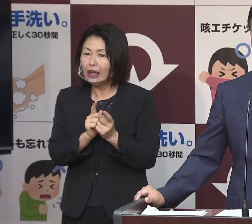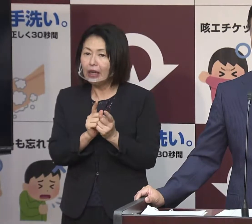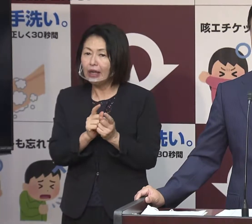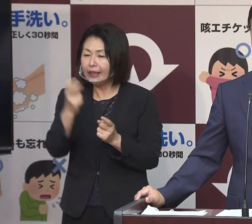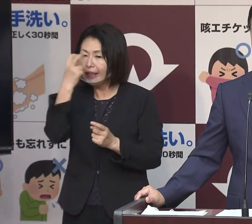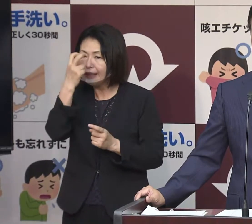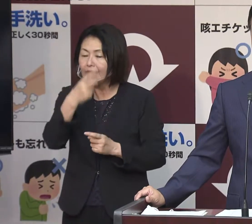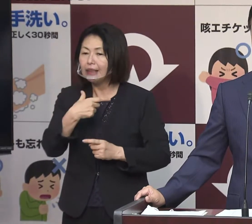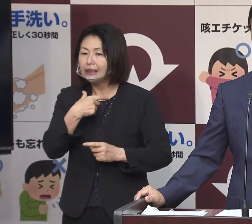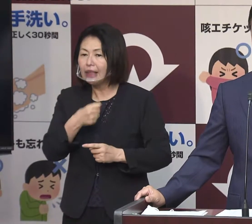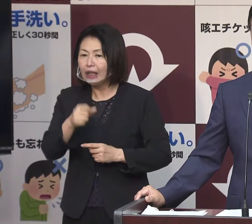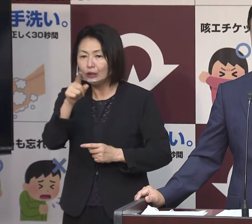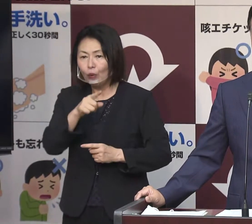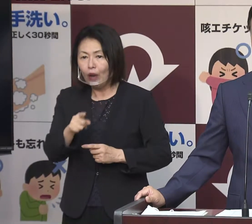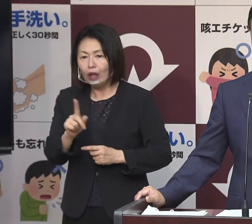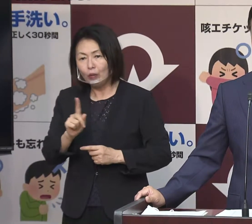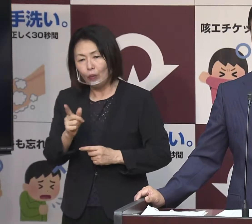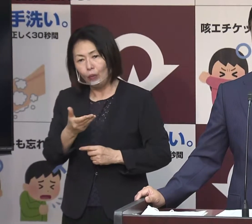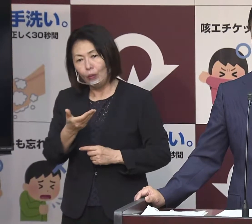ので